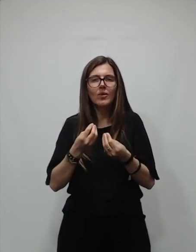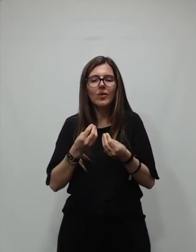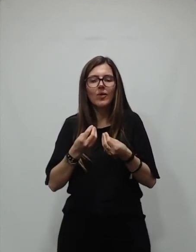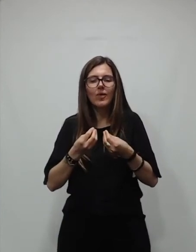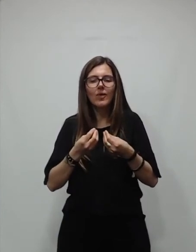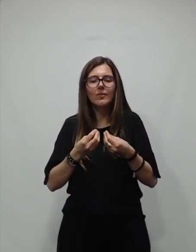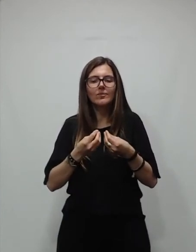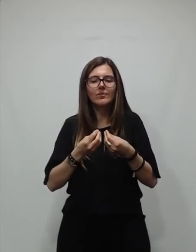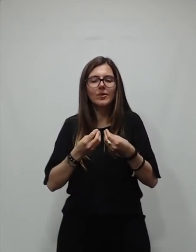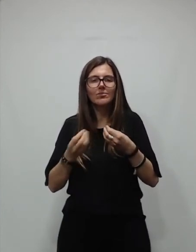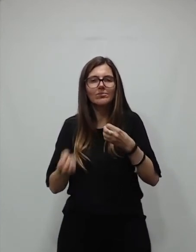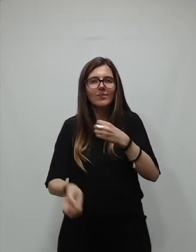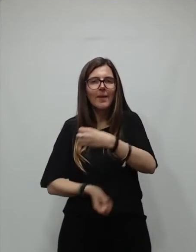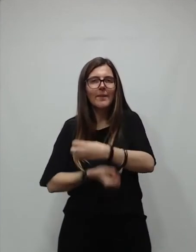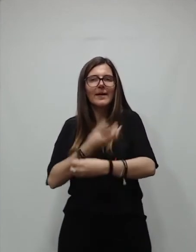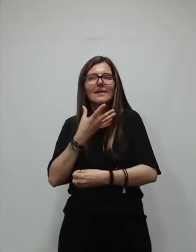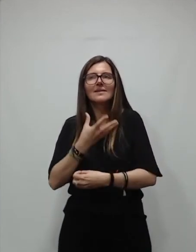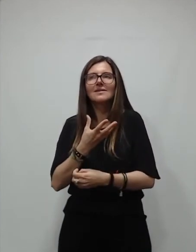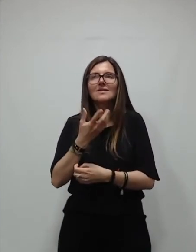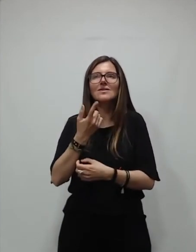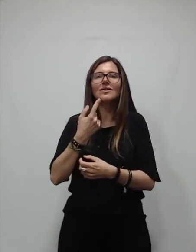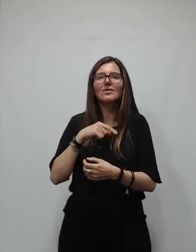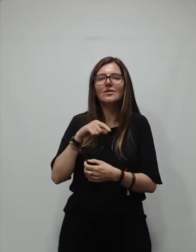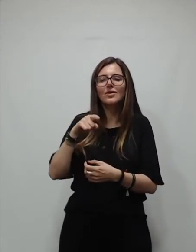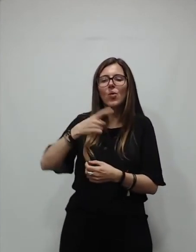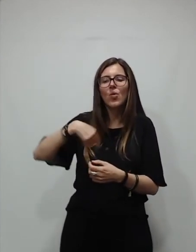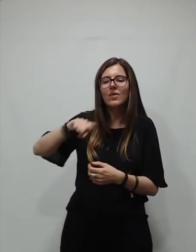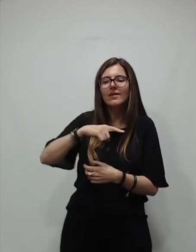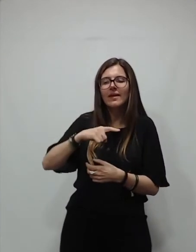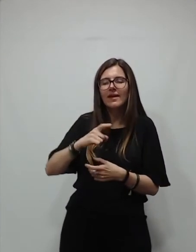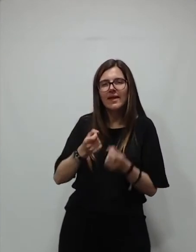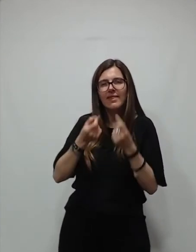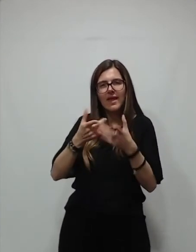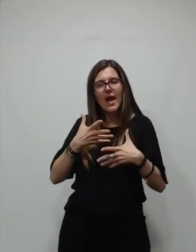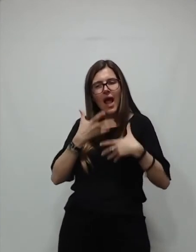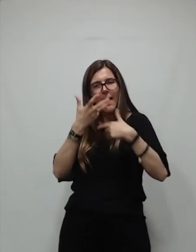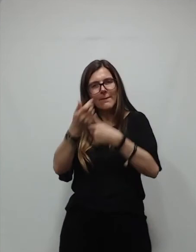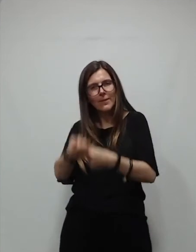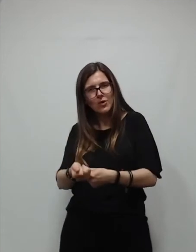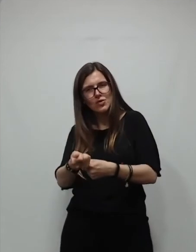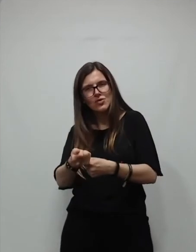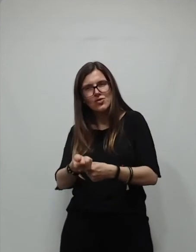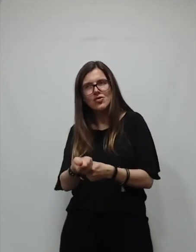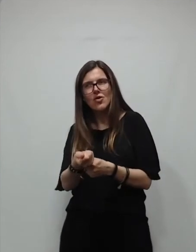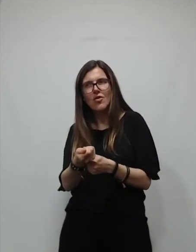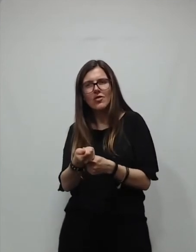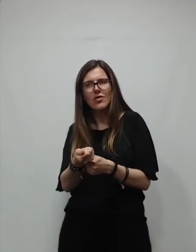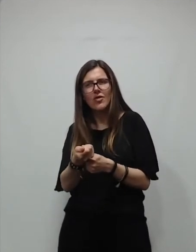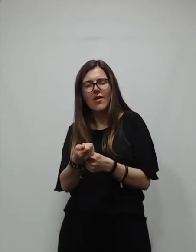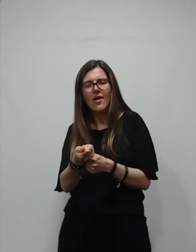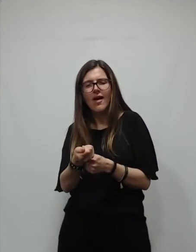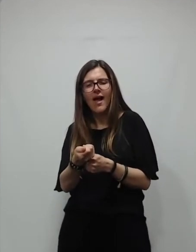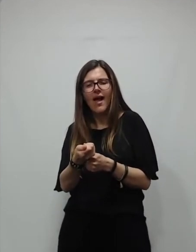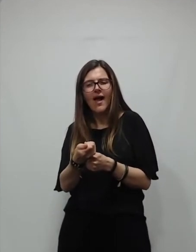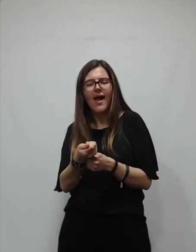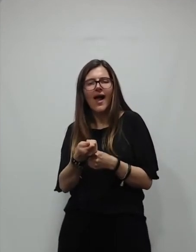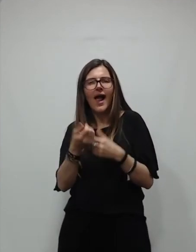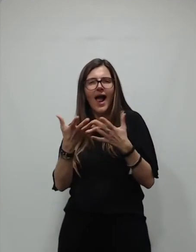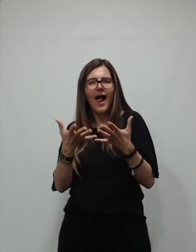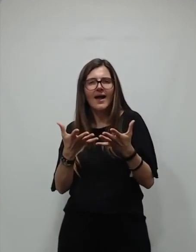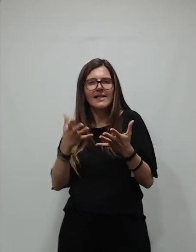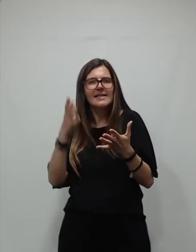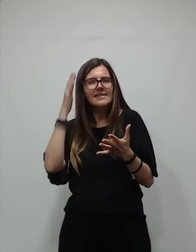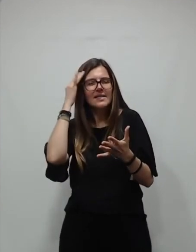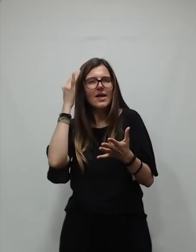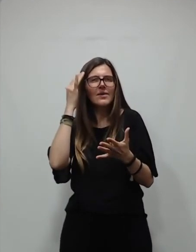entre ustedes, si tienen alguna experiencia de forma organizativa que dé resultados que pueda tomarse como ejemplo para